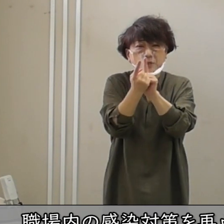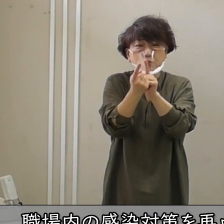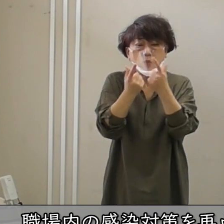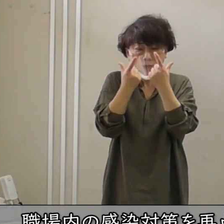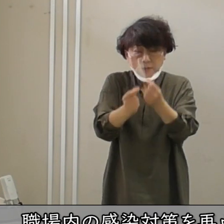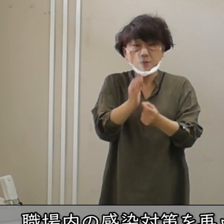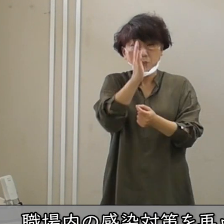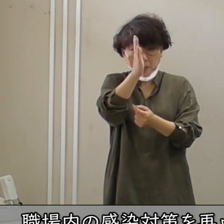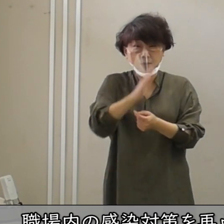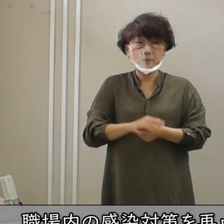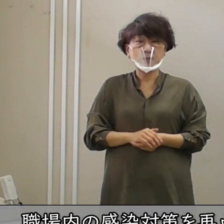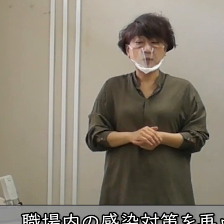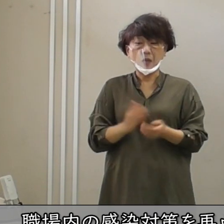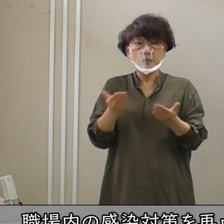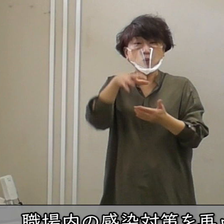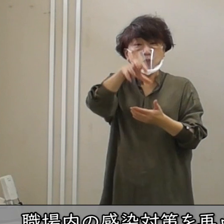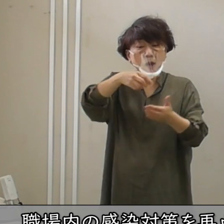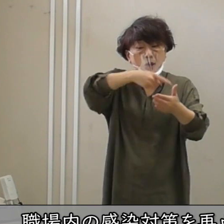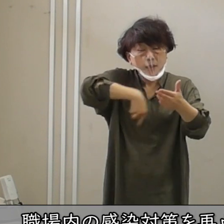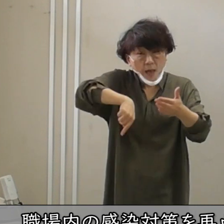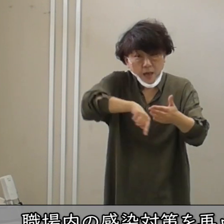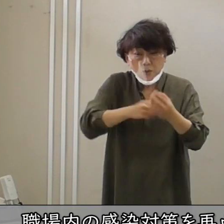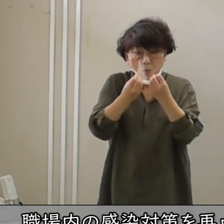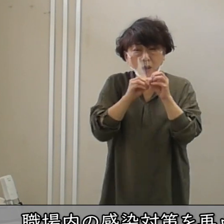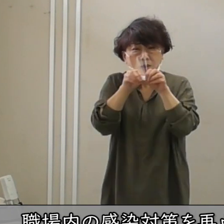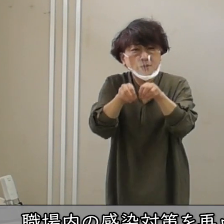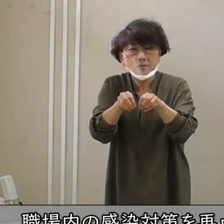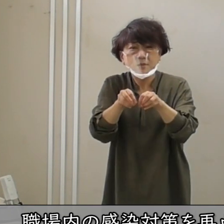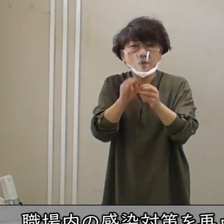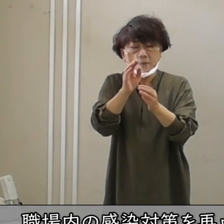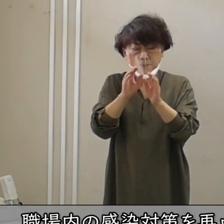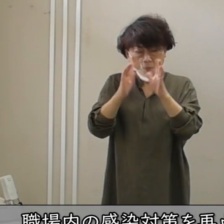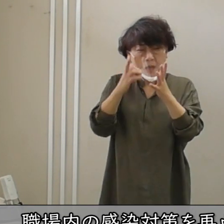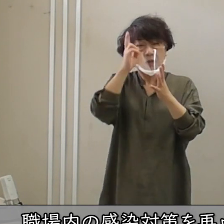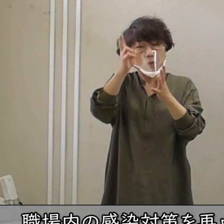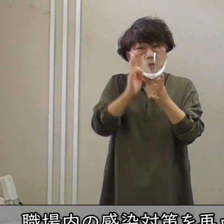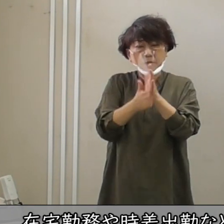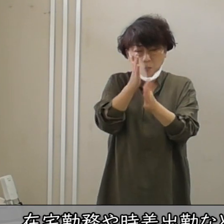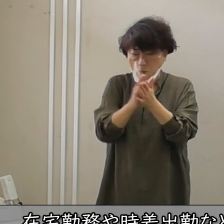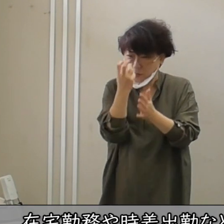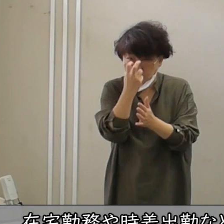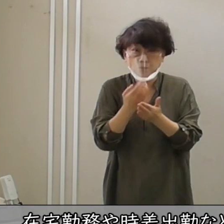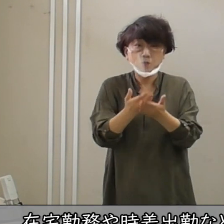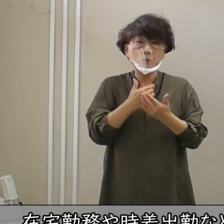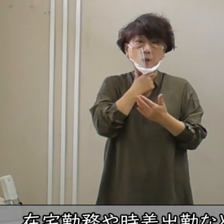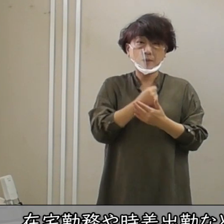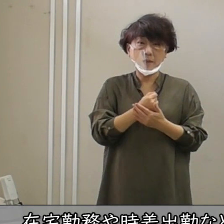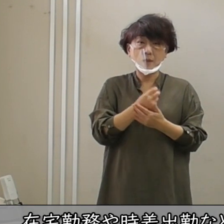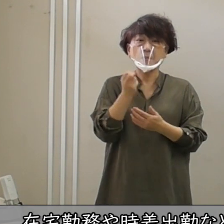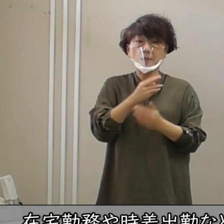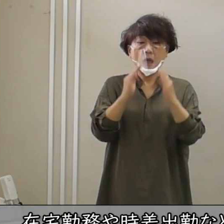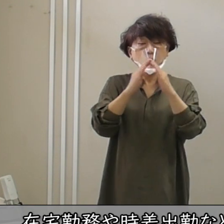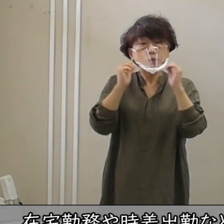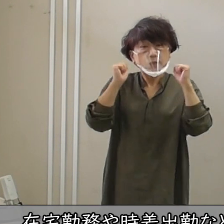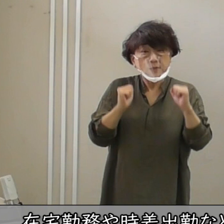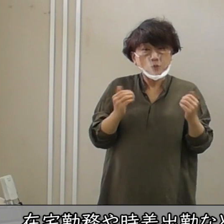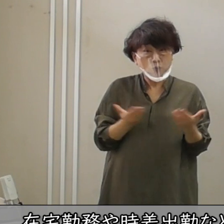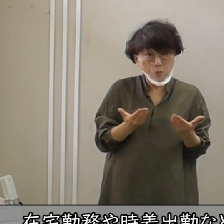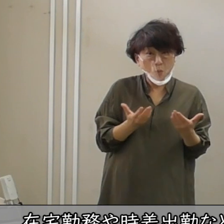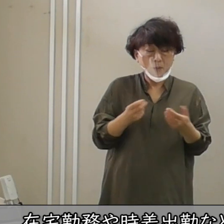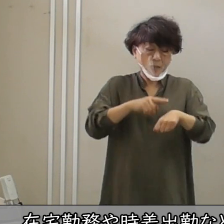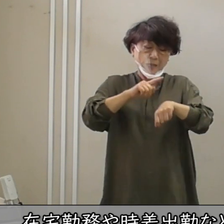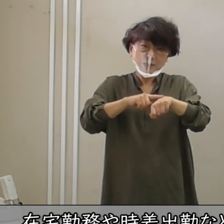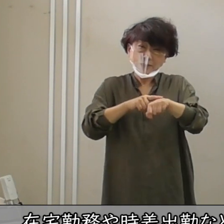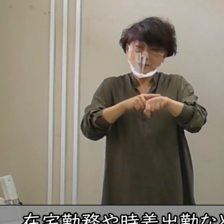です。職場内の感染対策を再点検いただくとともに、在宅勤務や時差出勤